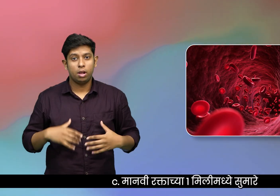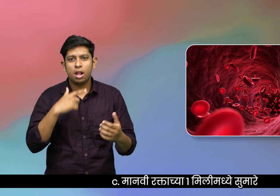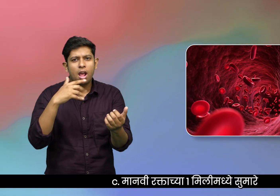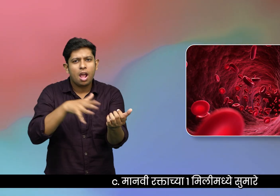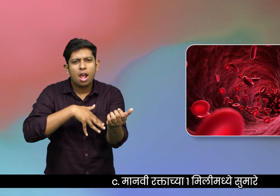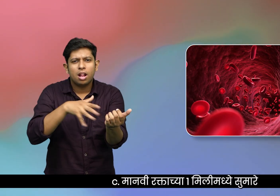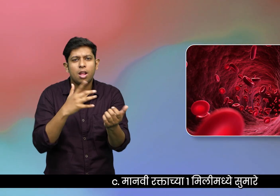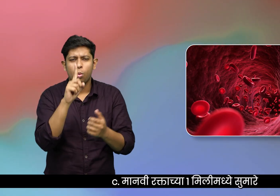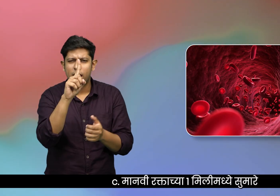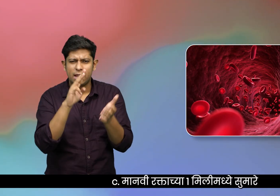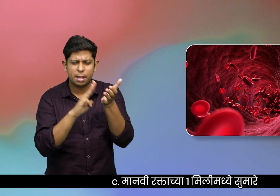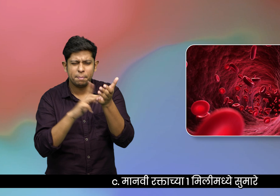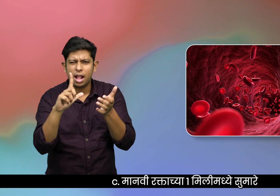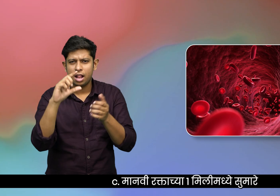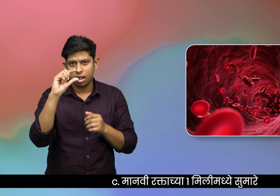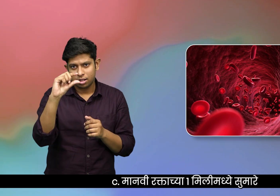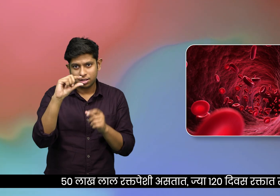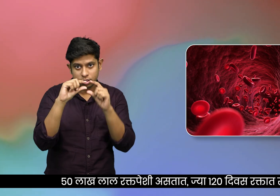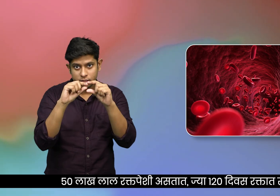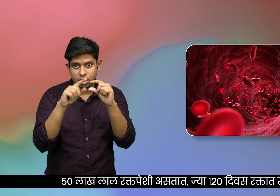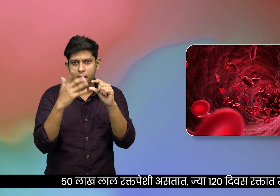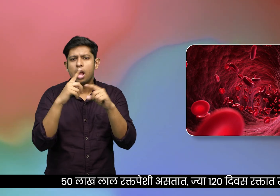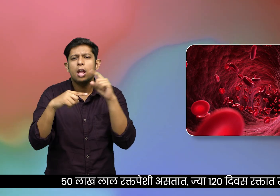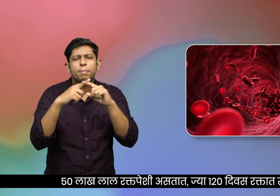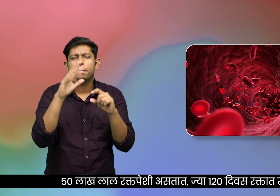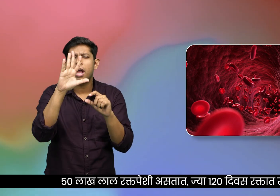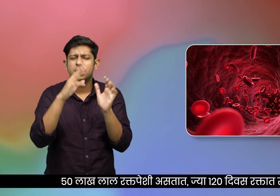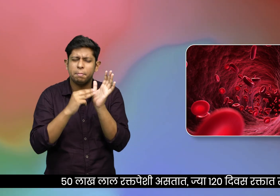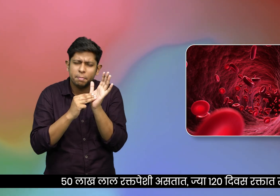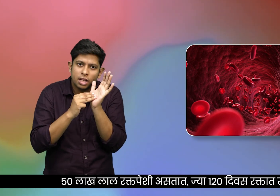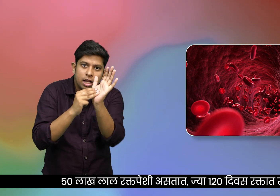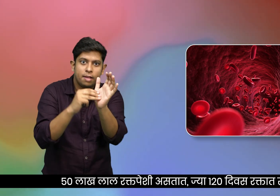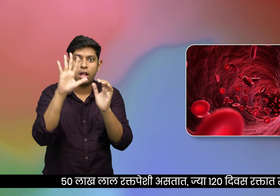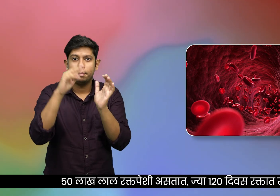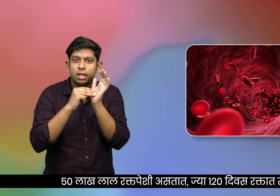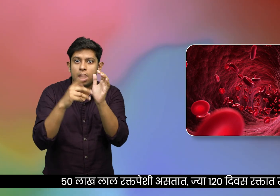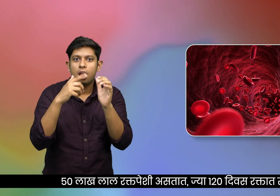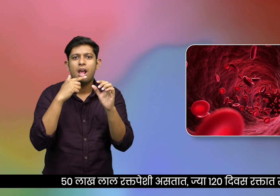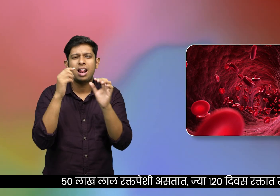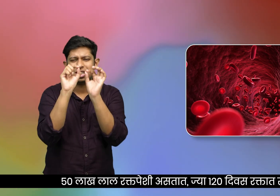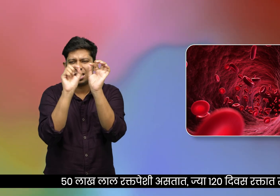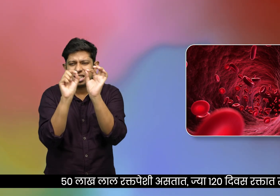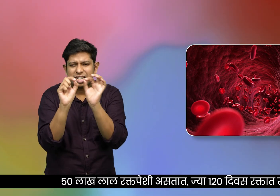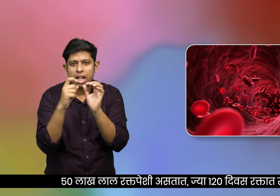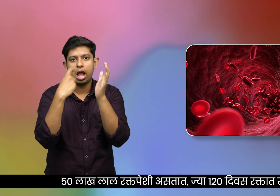रक्ताच्या 1 मिलीमीटरमध्ये सुमारे 50 लाख लाल रक्तपेशी असतात, ज्या 120